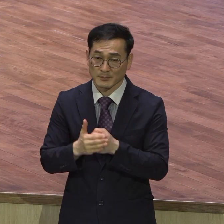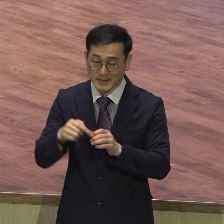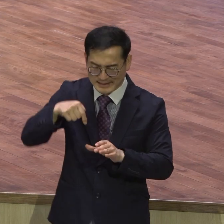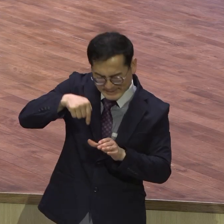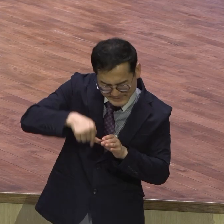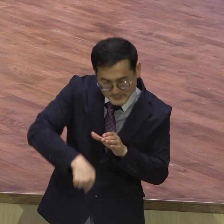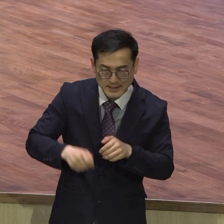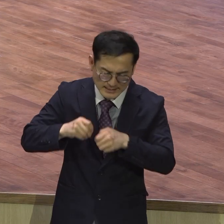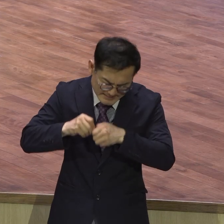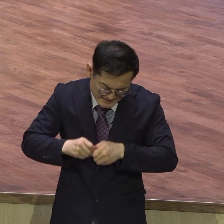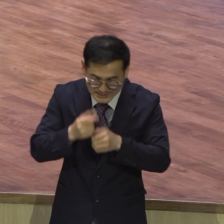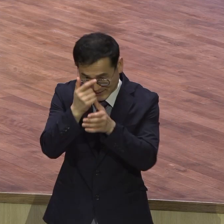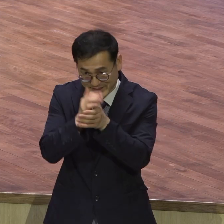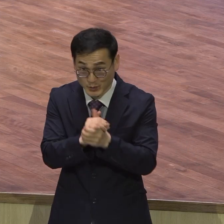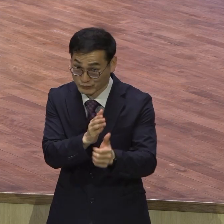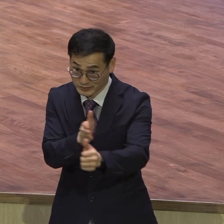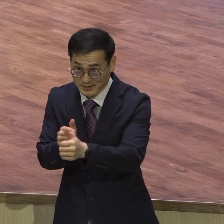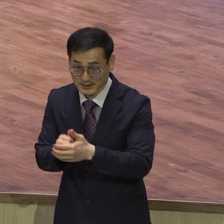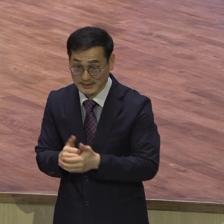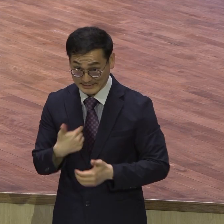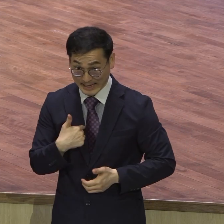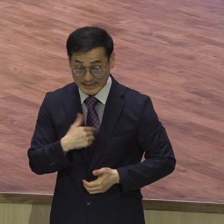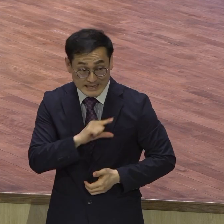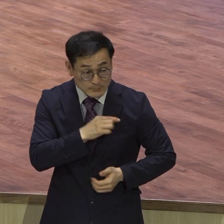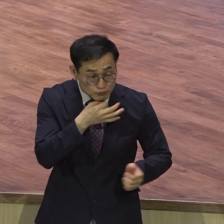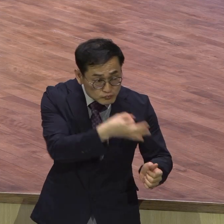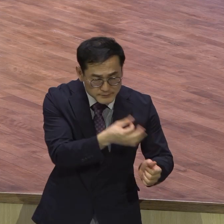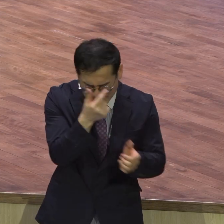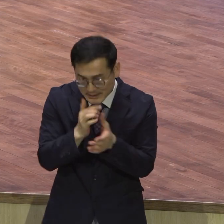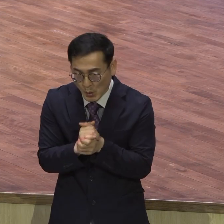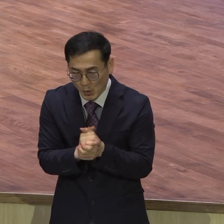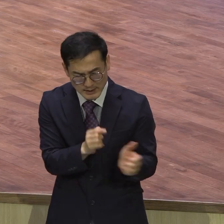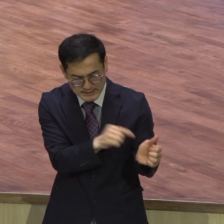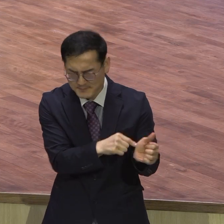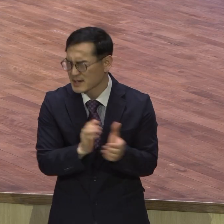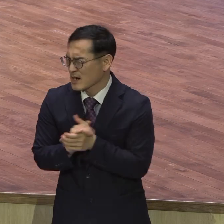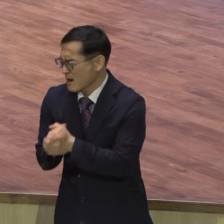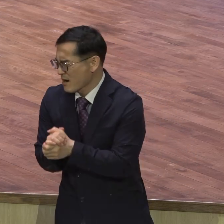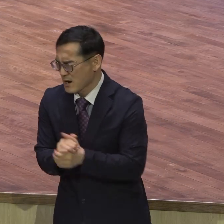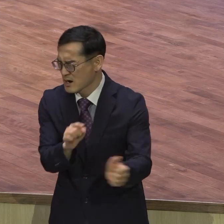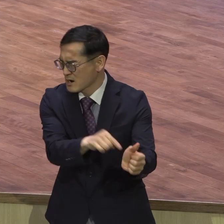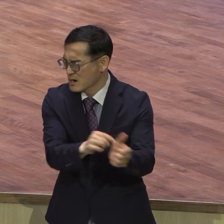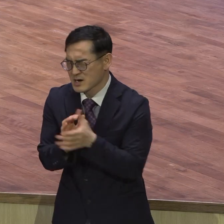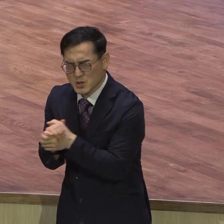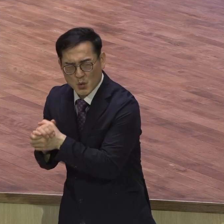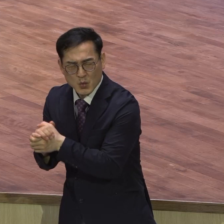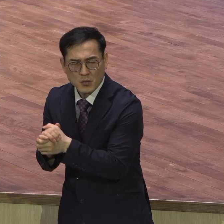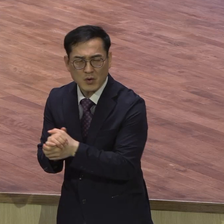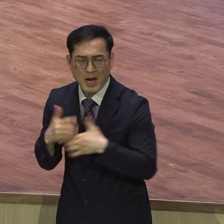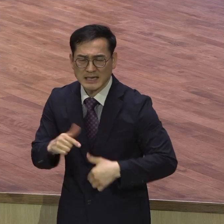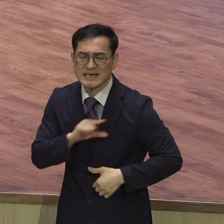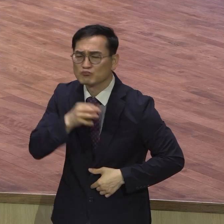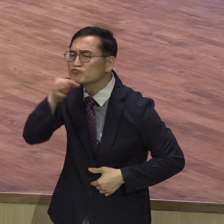저는 중요한 사람들 이런 물러감이 기도합니다. 하나님 앞에 기도해요. 그래서 하나님이 다 들으시잖아요.